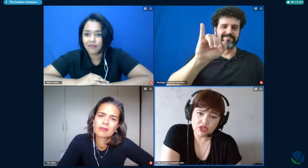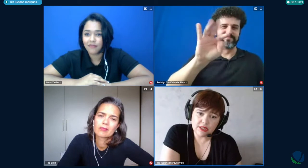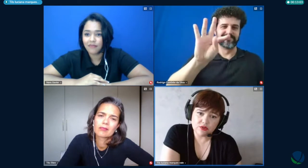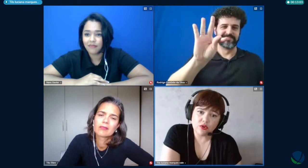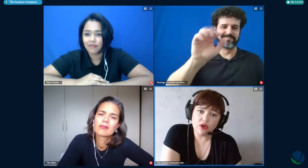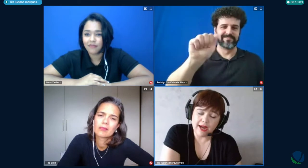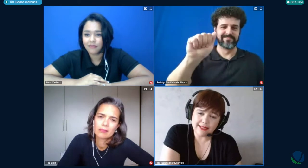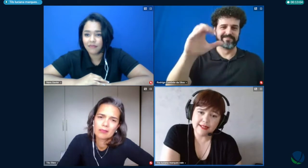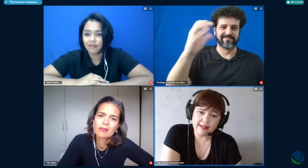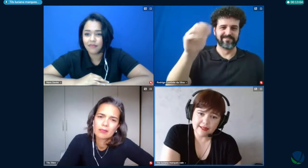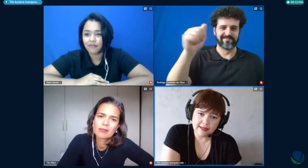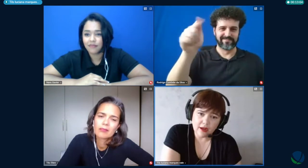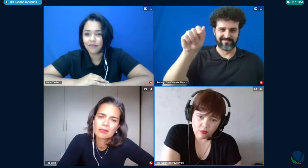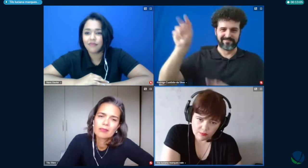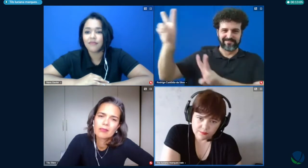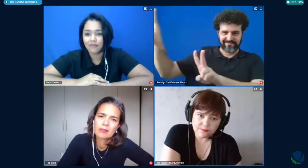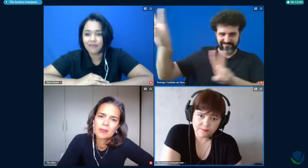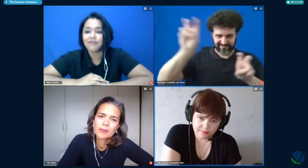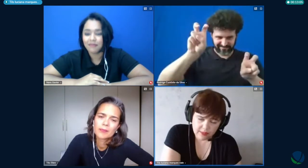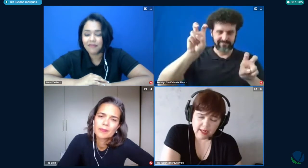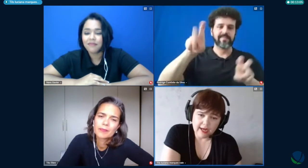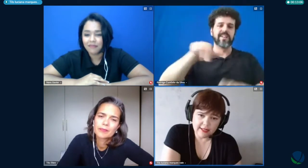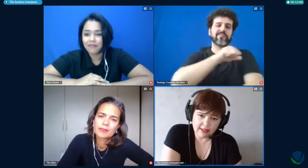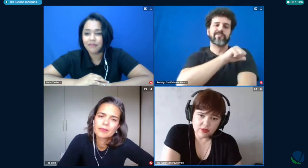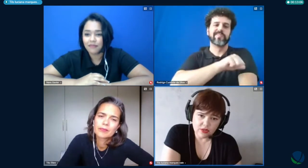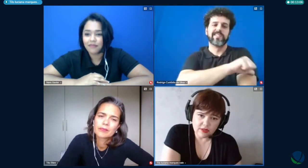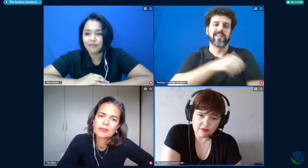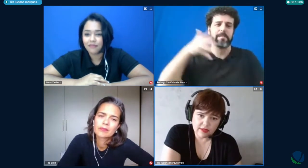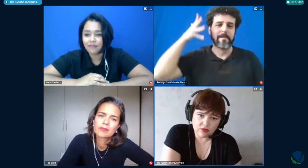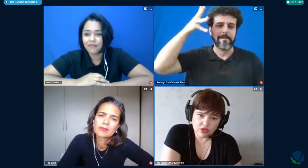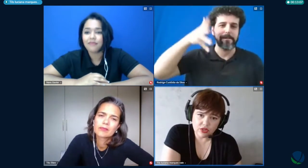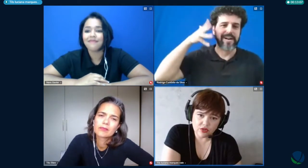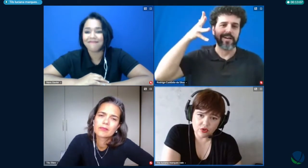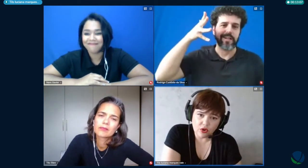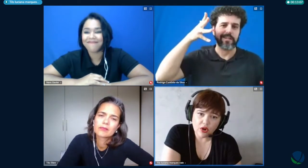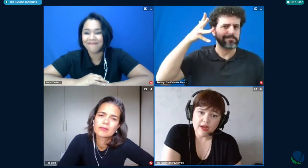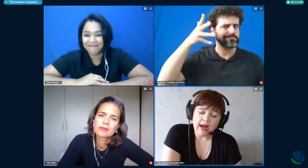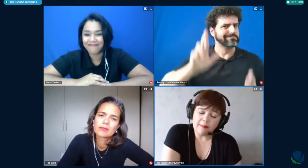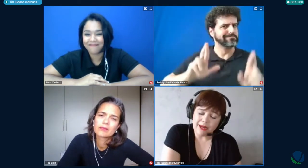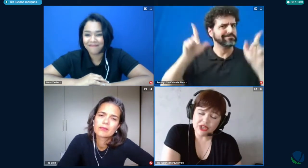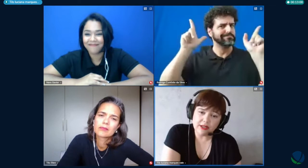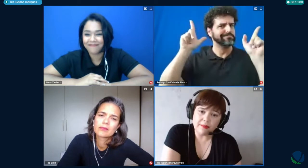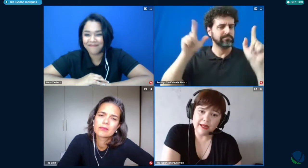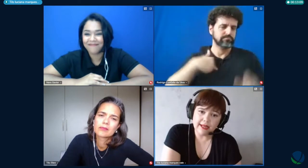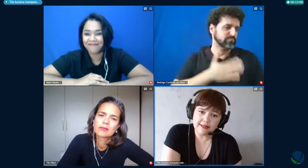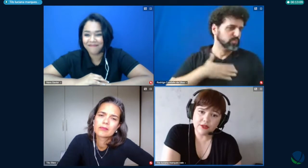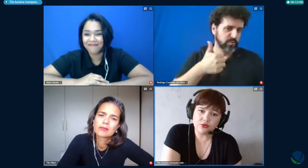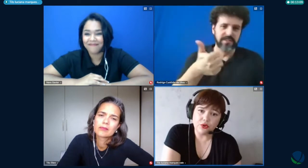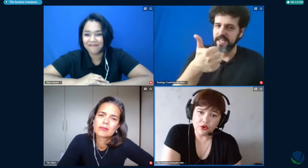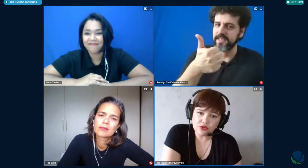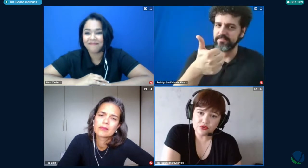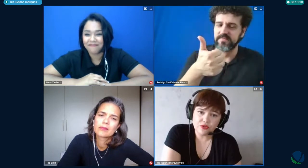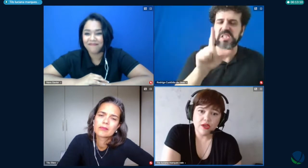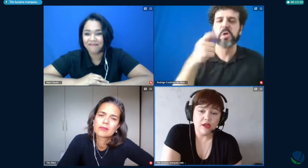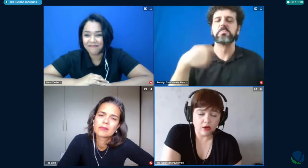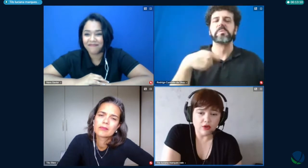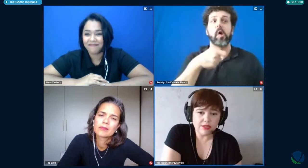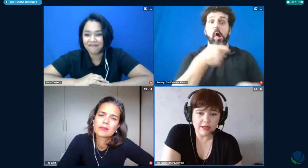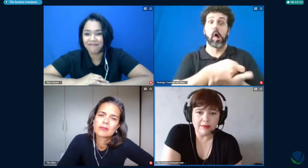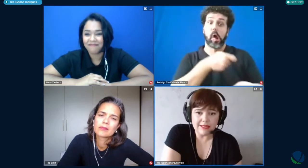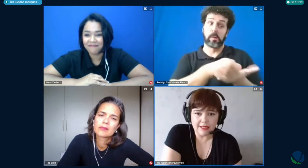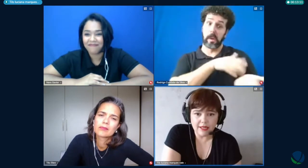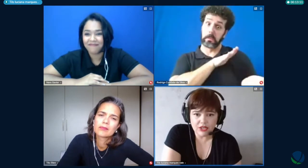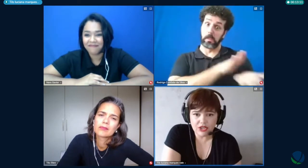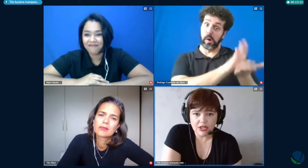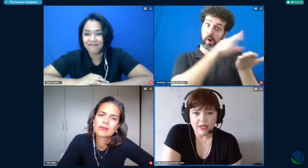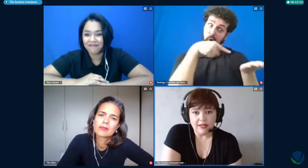você utilizou a citação, as citações que você utilizou a partir da palestra do Rosso. Eu